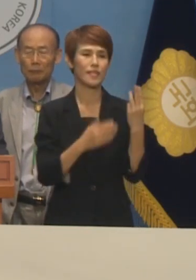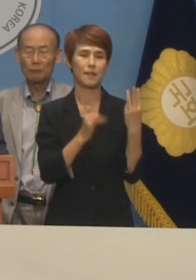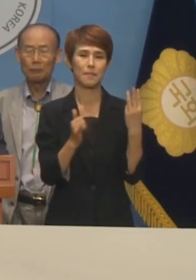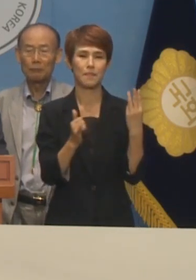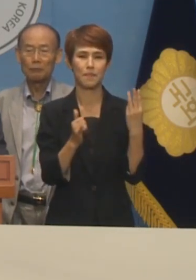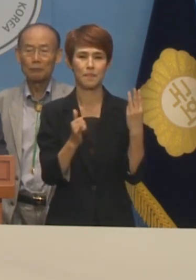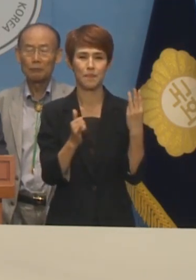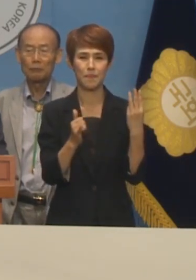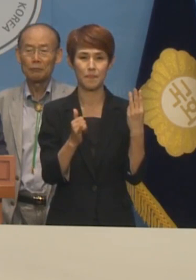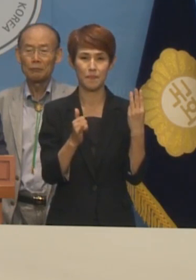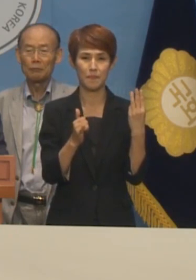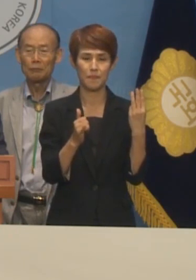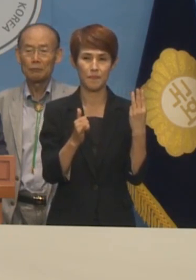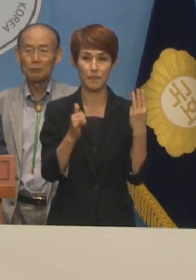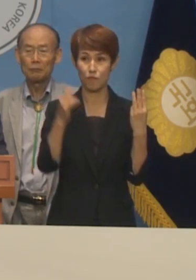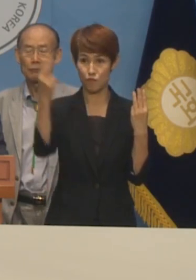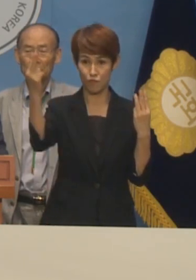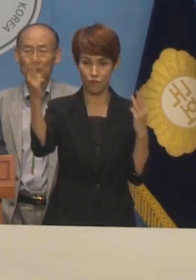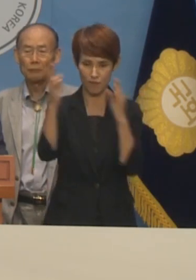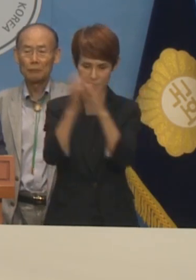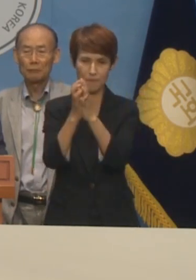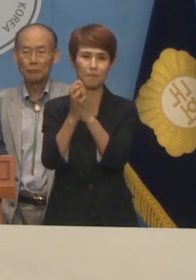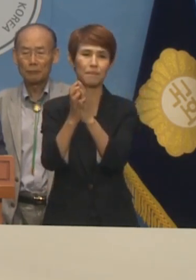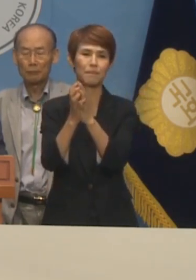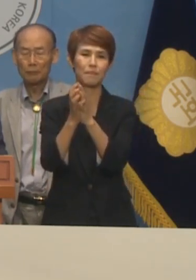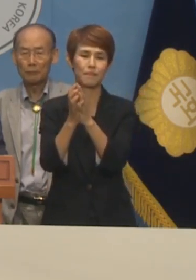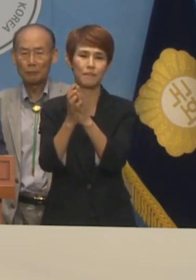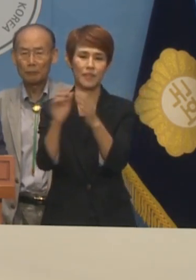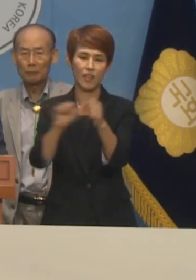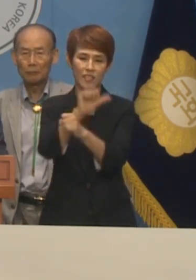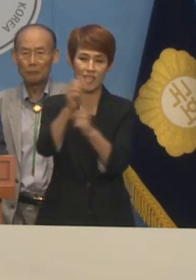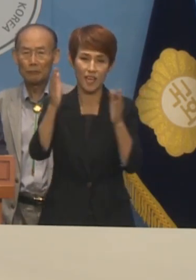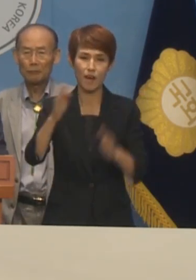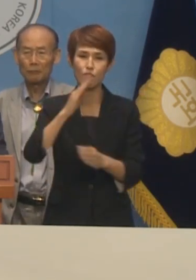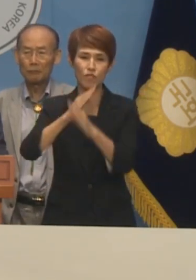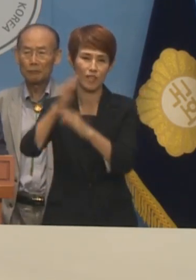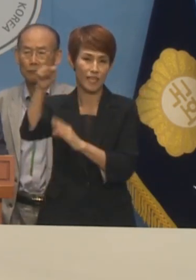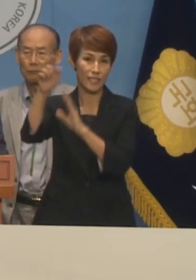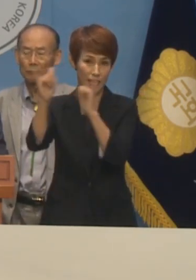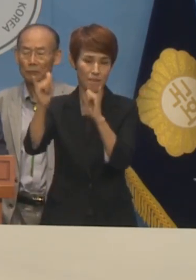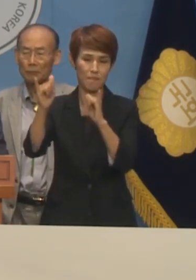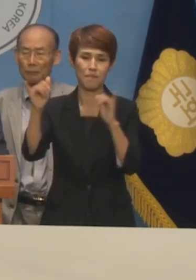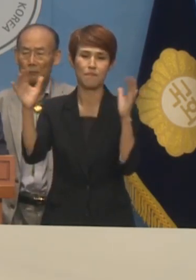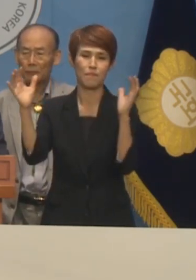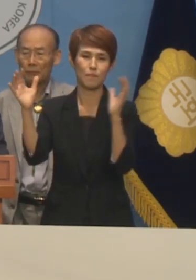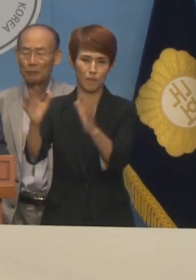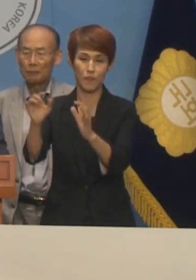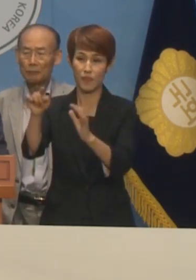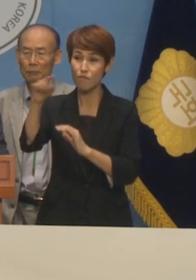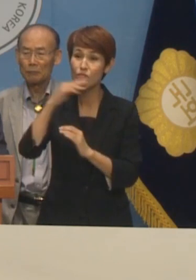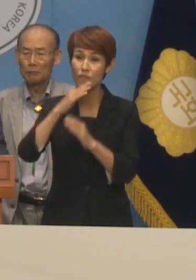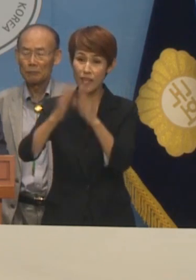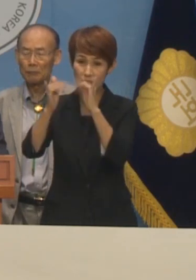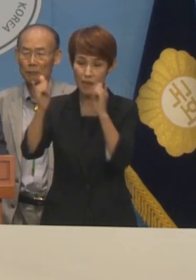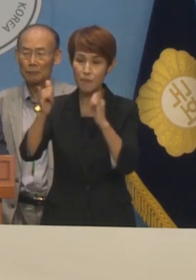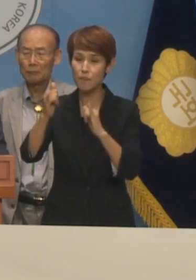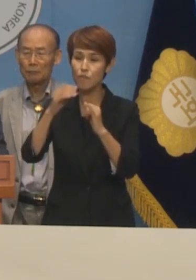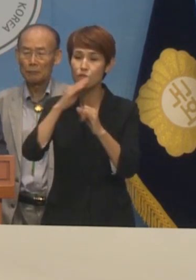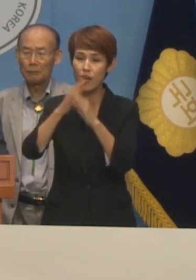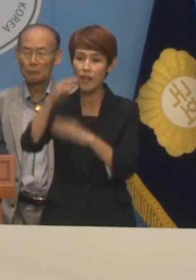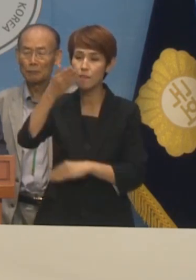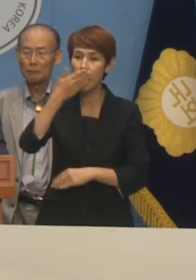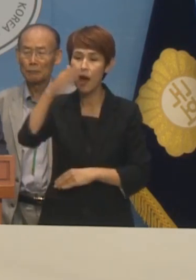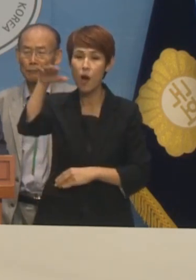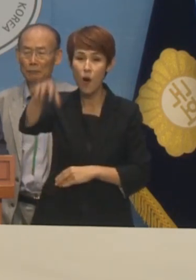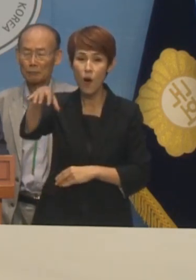셋이서 5시서 만나서 5시간 동안 북측 식당에서 대화와 협의